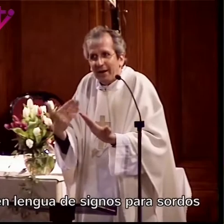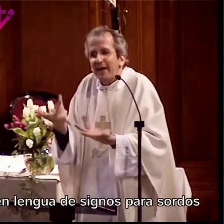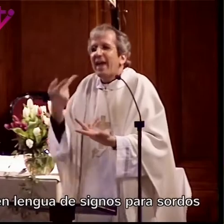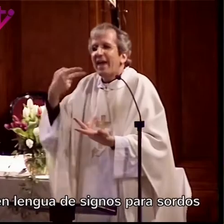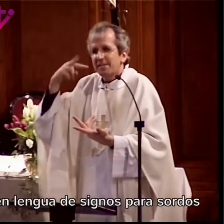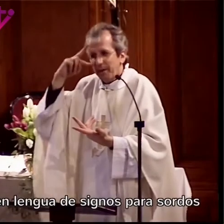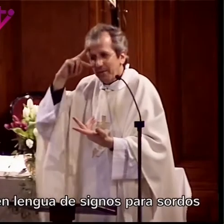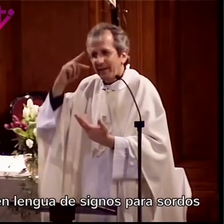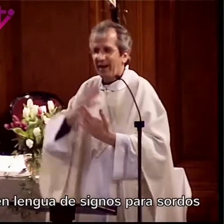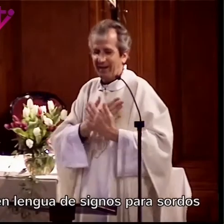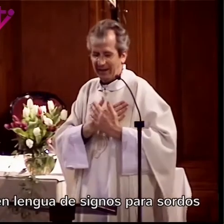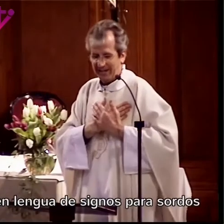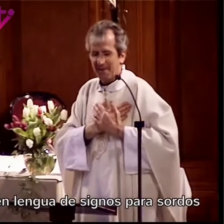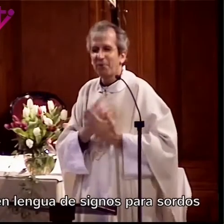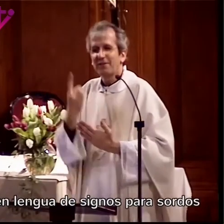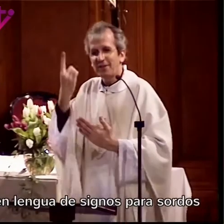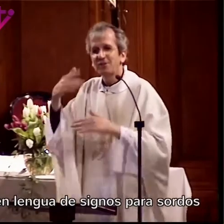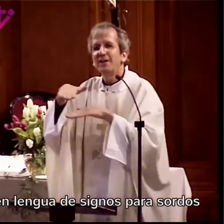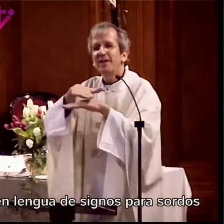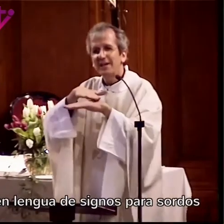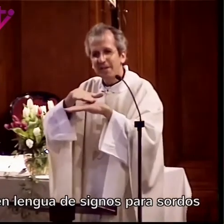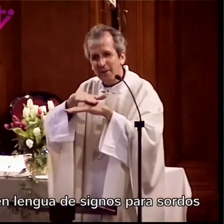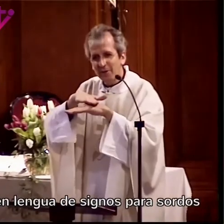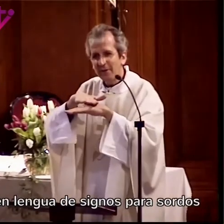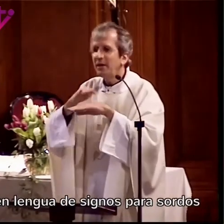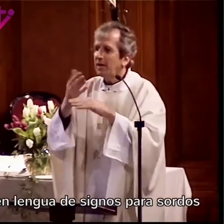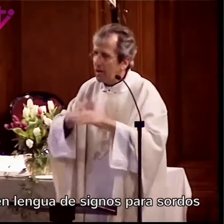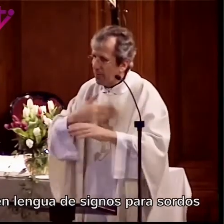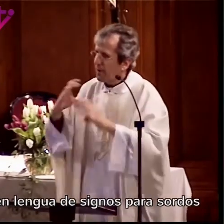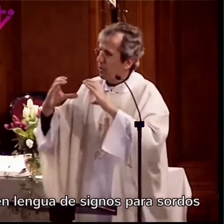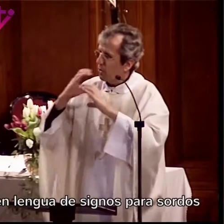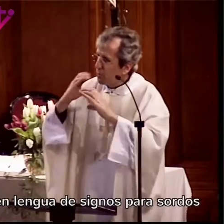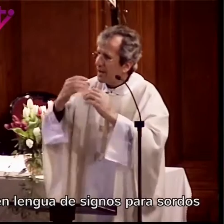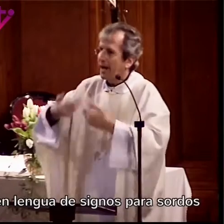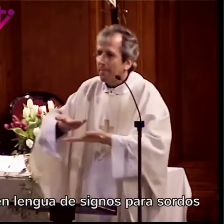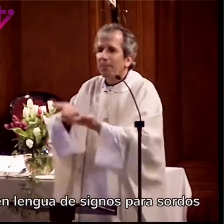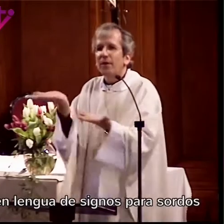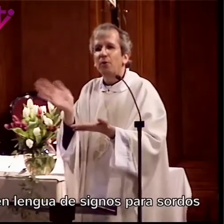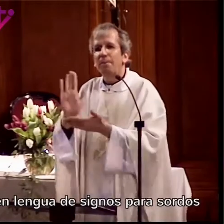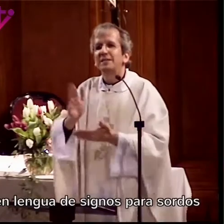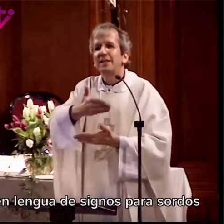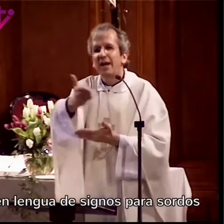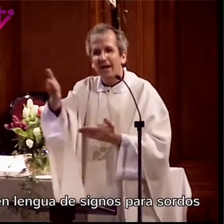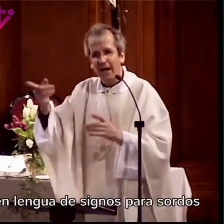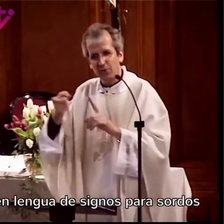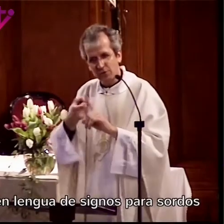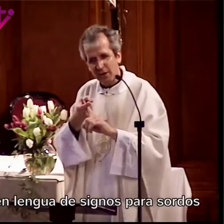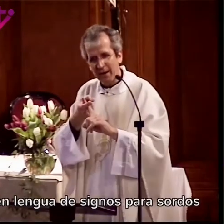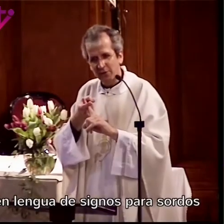experimentar ese amor de Dios ese perdón y poderlo comunicar poderlo presentar a nuestros hermanos